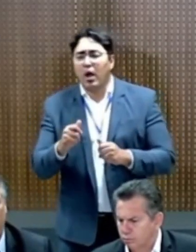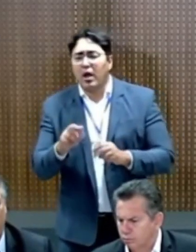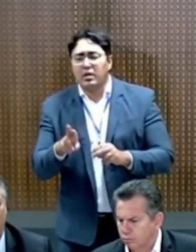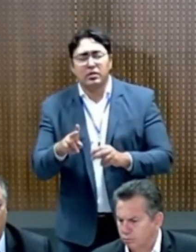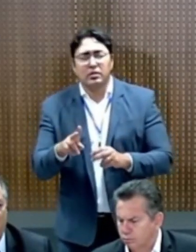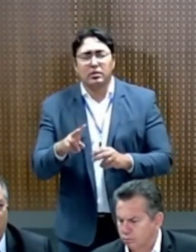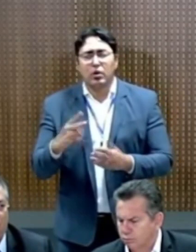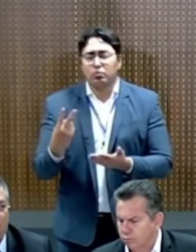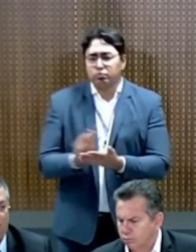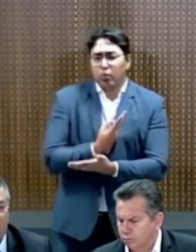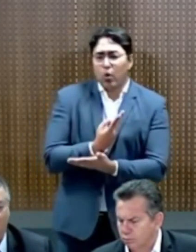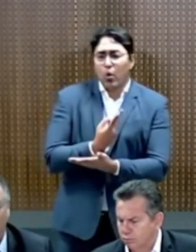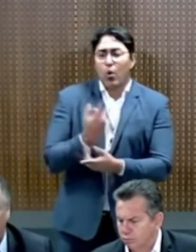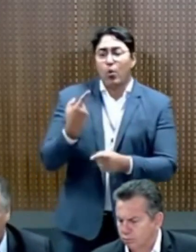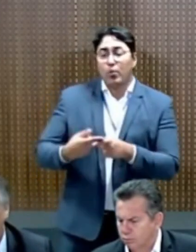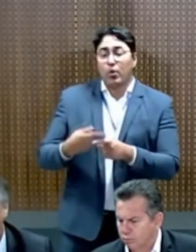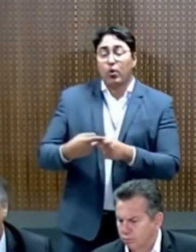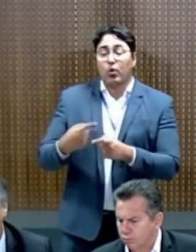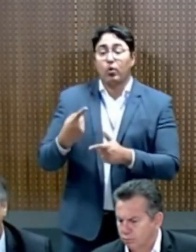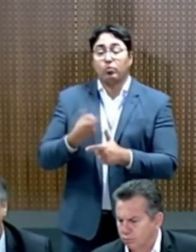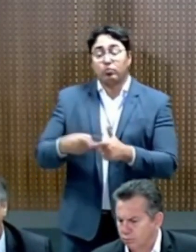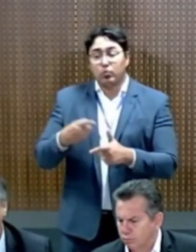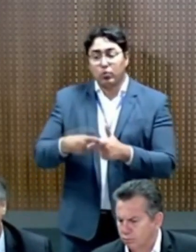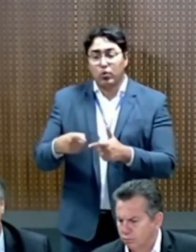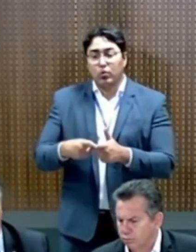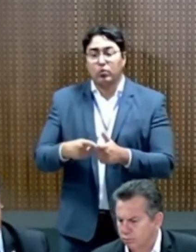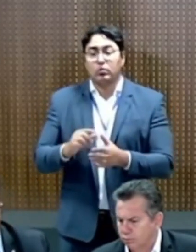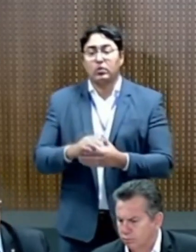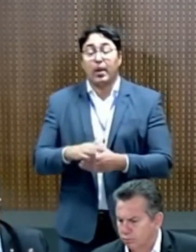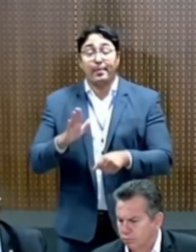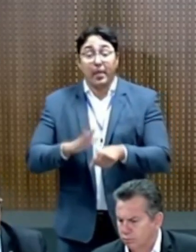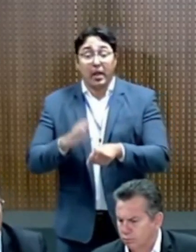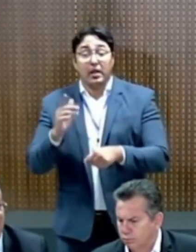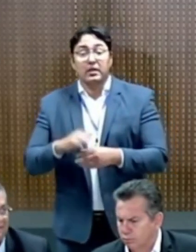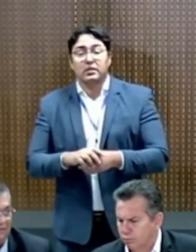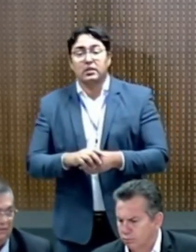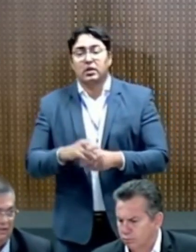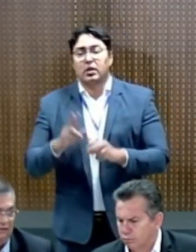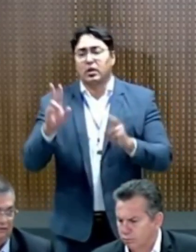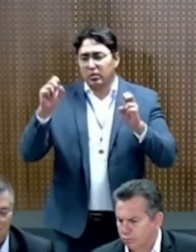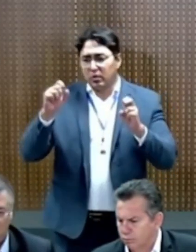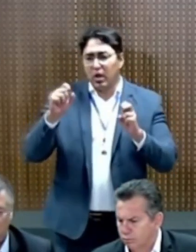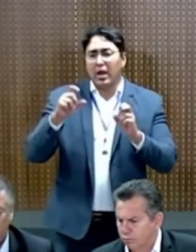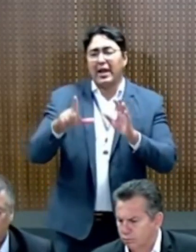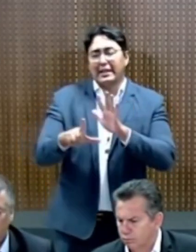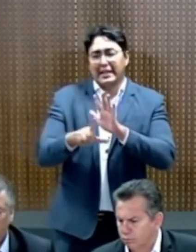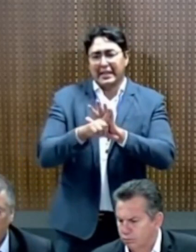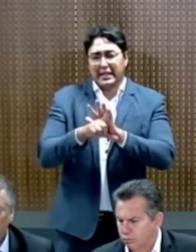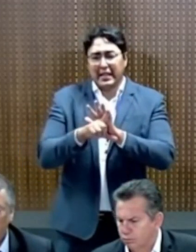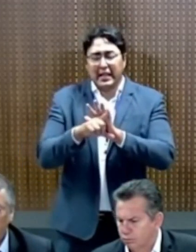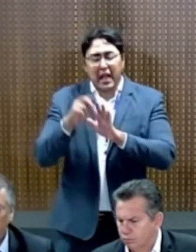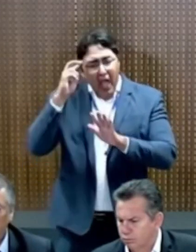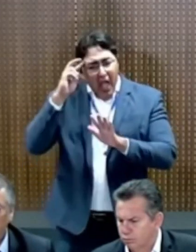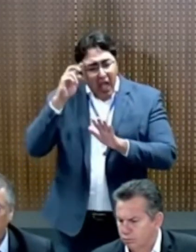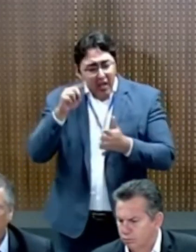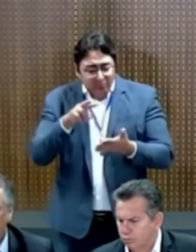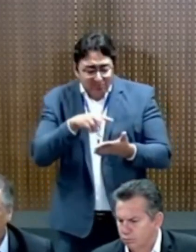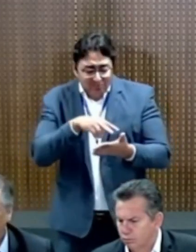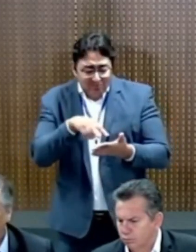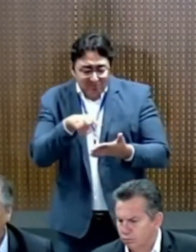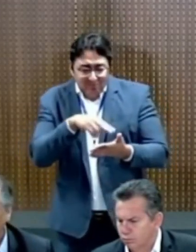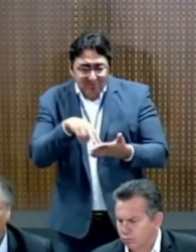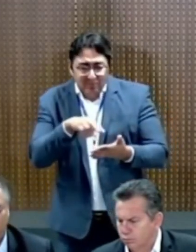errar que o problema é menos de legislação e mais de Interpretação da legislação nós vimos essa